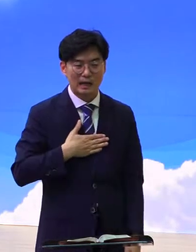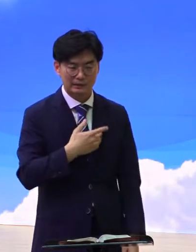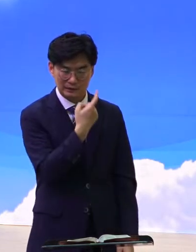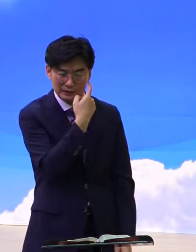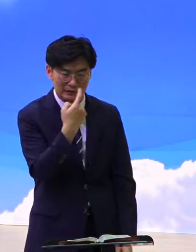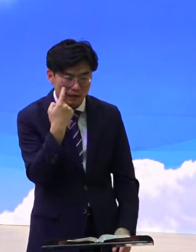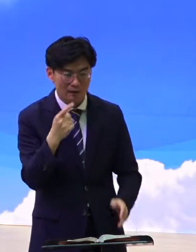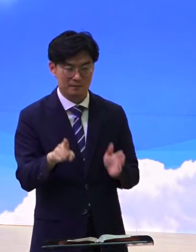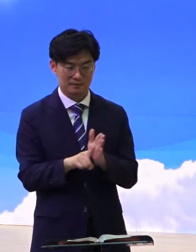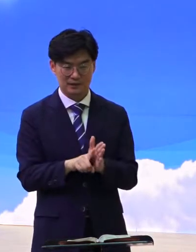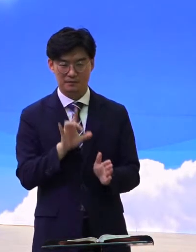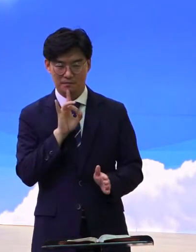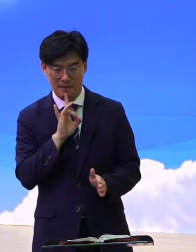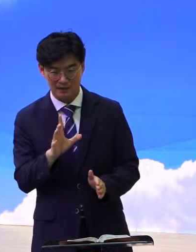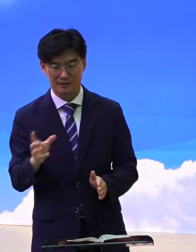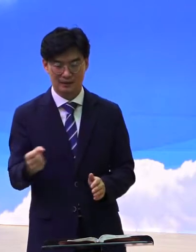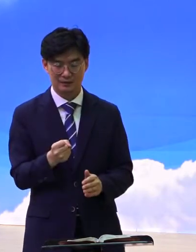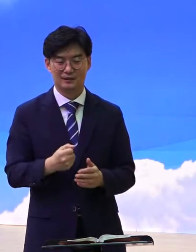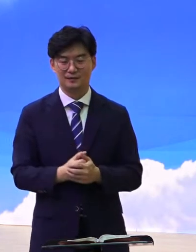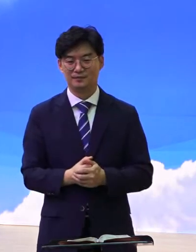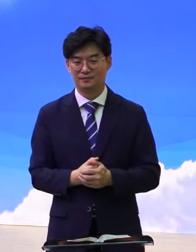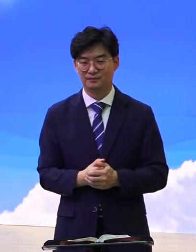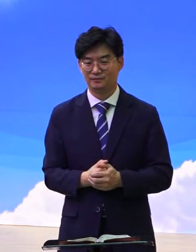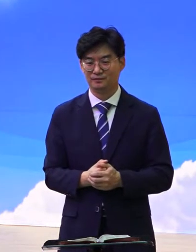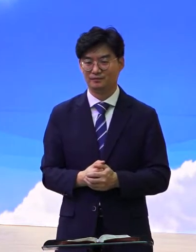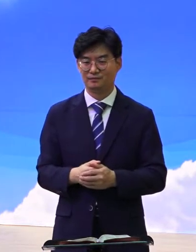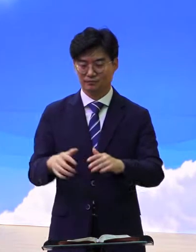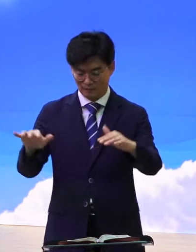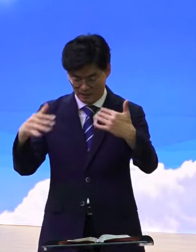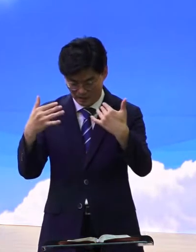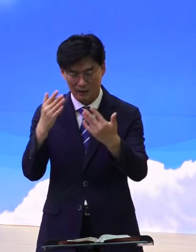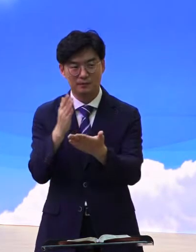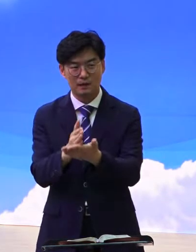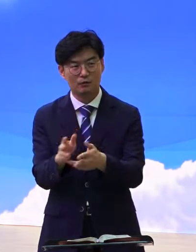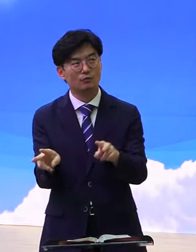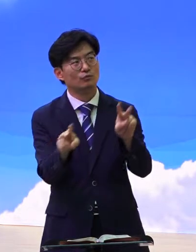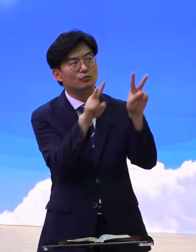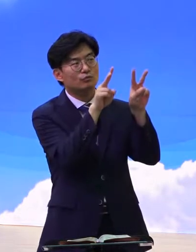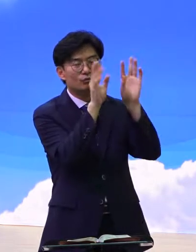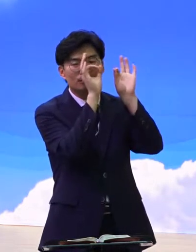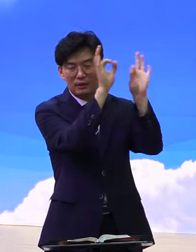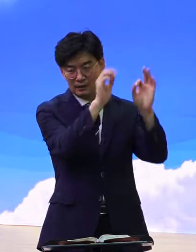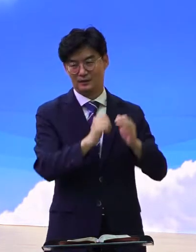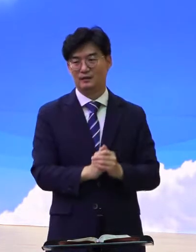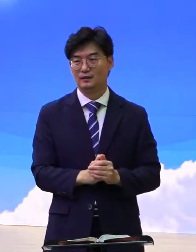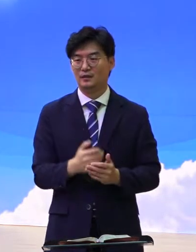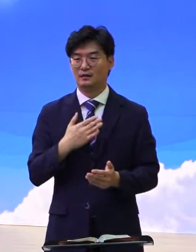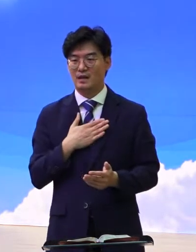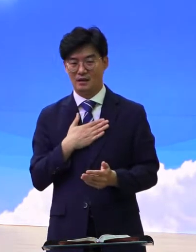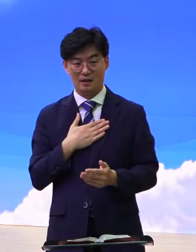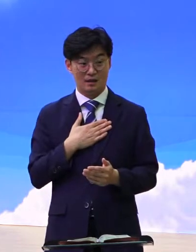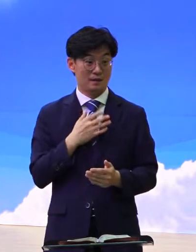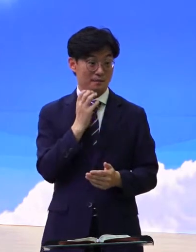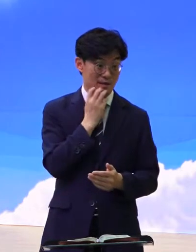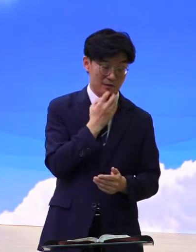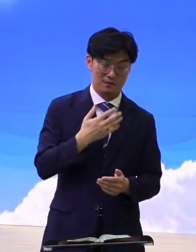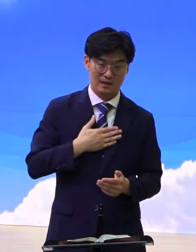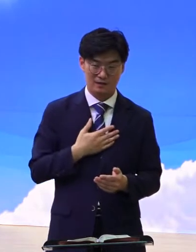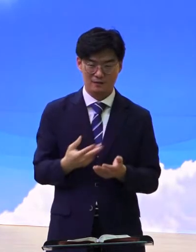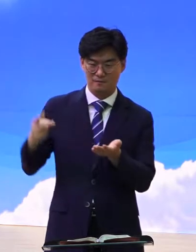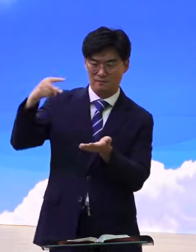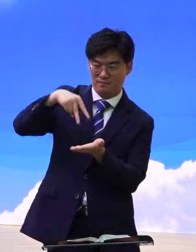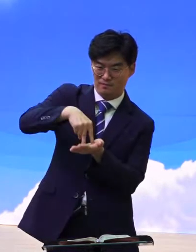각광받고 드러나는 자리를 좋아합니다. 그렇게 되기를 원하죠. 베드로는 그 자리를 내려놓았습니다. 예수님 뒤에